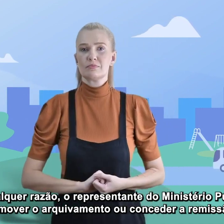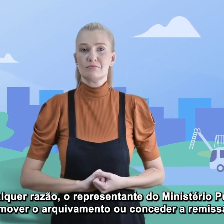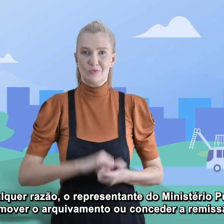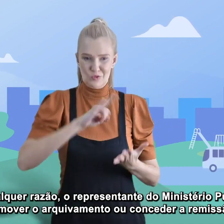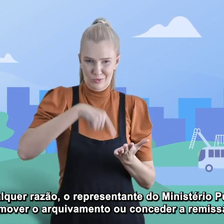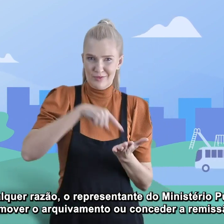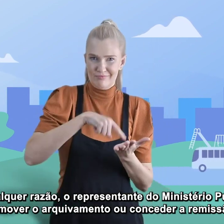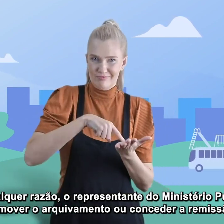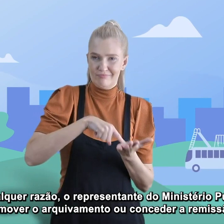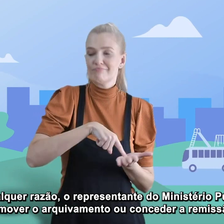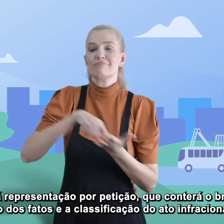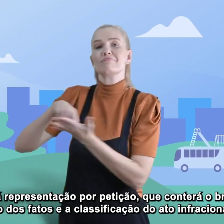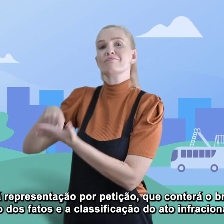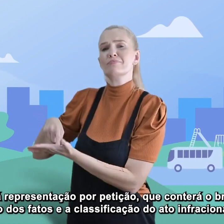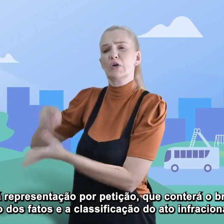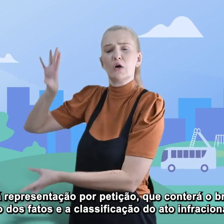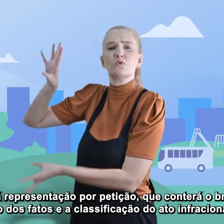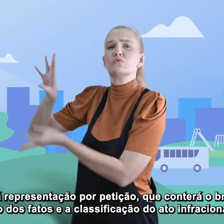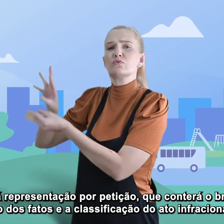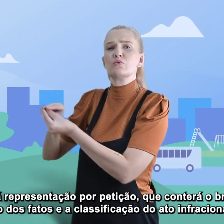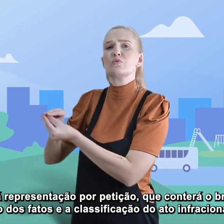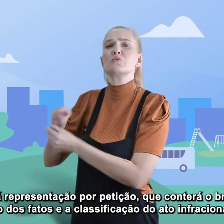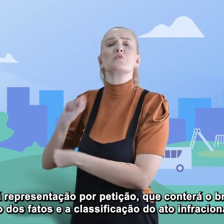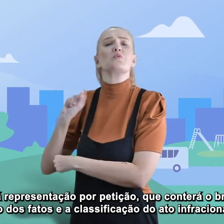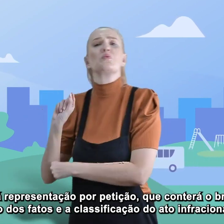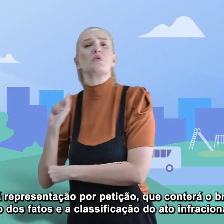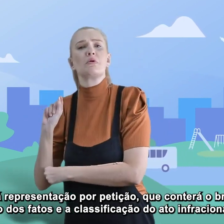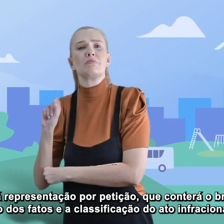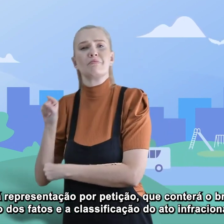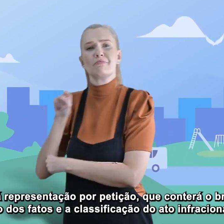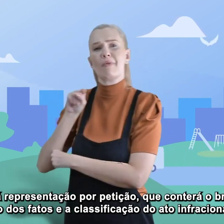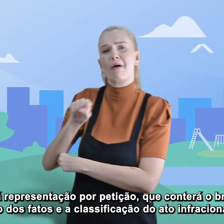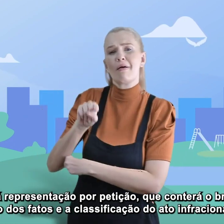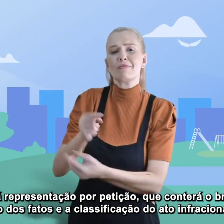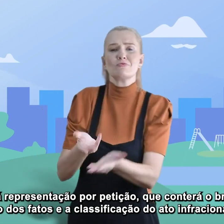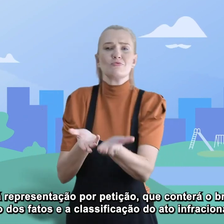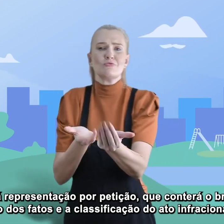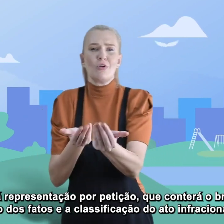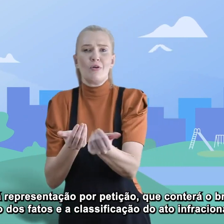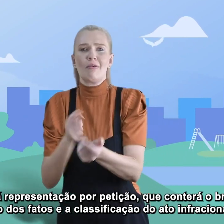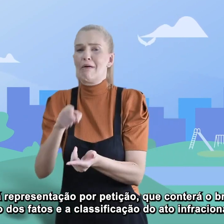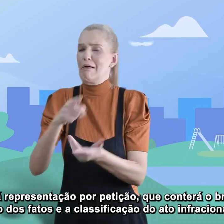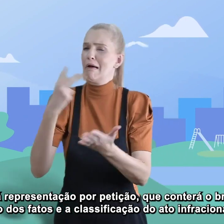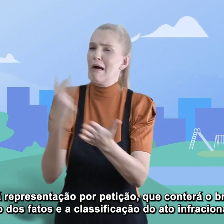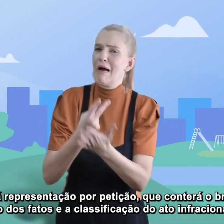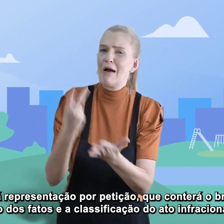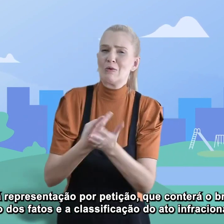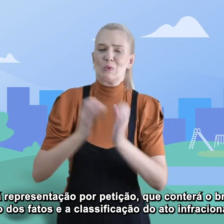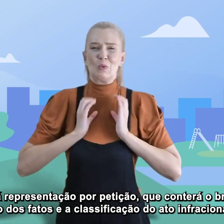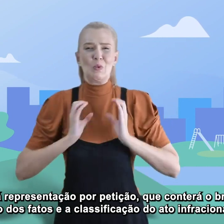conceder a remissão, oferecerá representação por petição, que conterá o breve resumo dos fatos